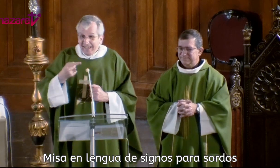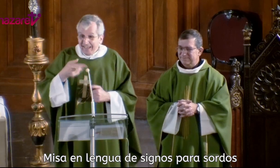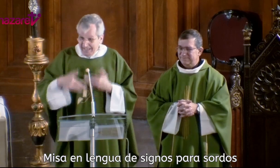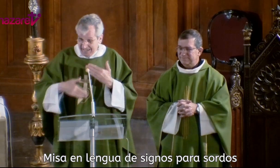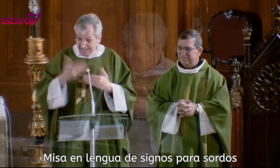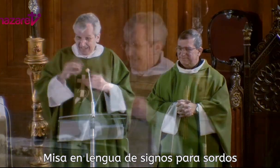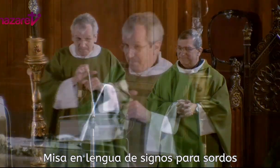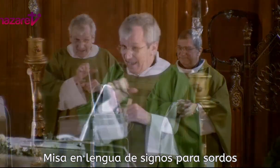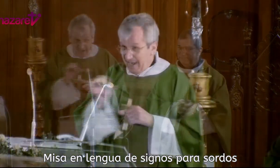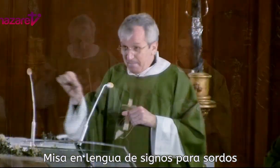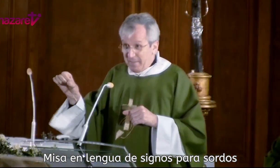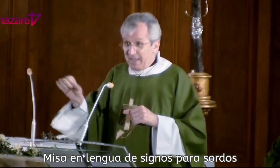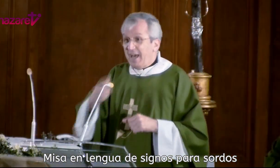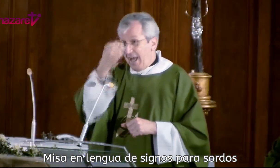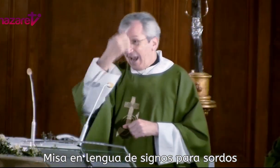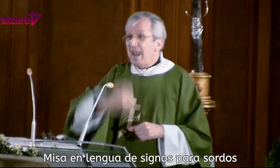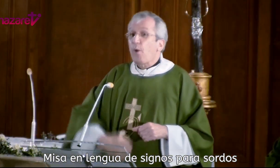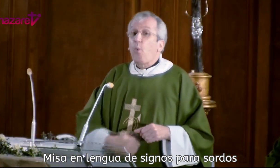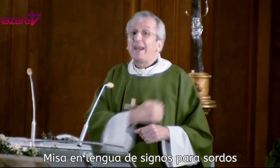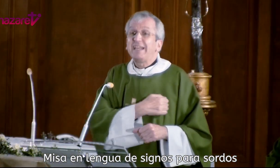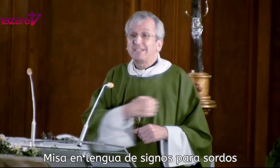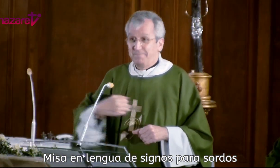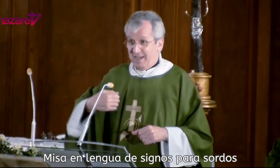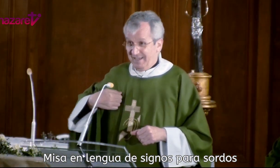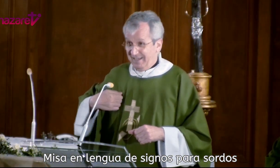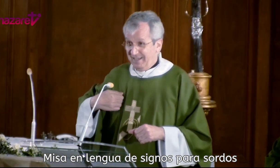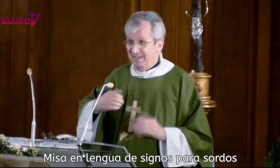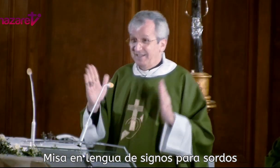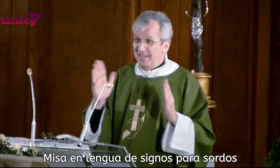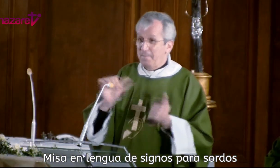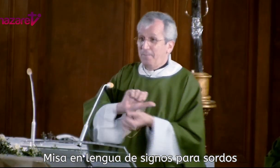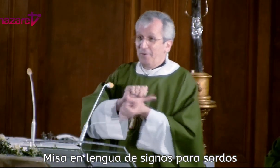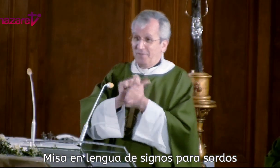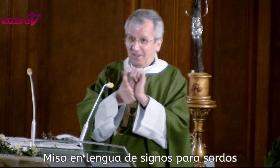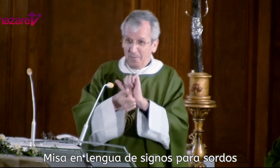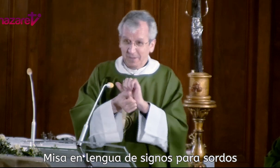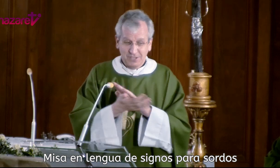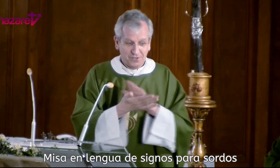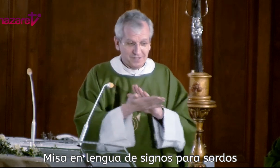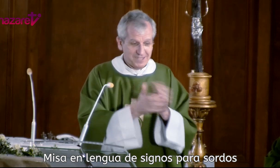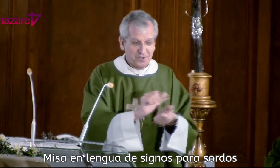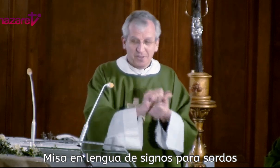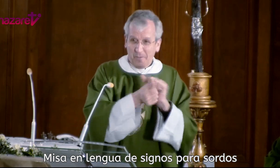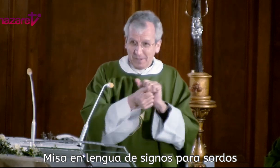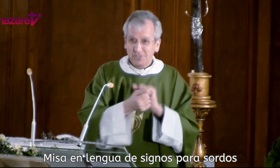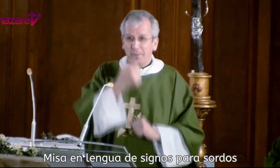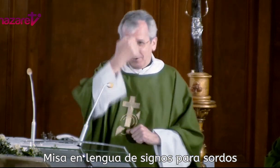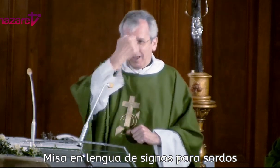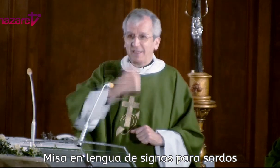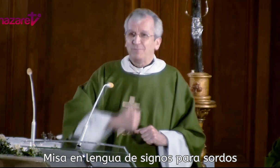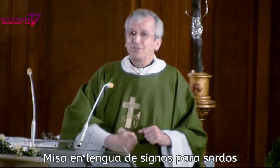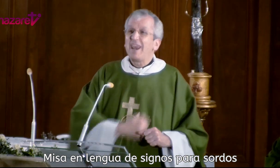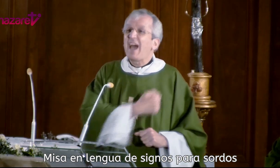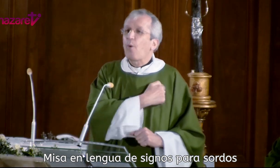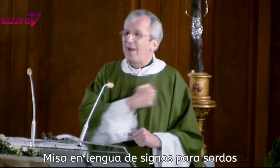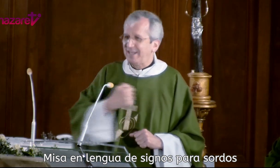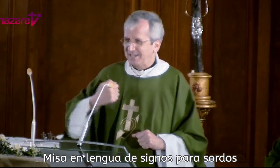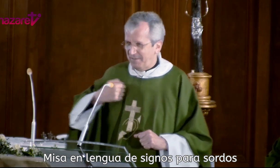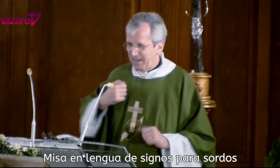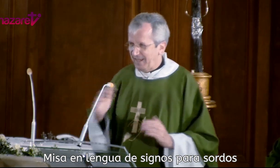Y esta semana empieza la cuaresma, tiempo de conversión, signo de conversión, pero hacemos la cuaresma.